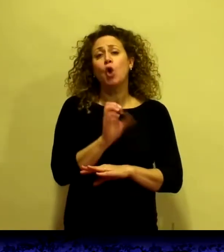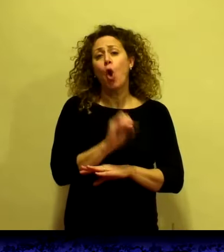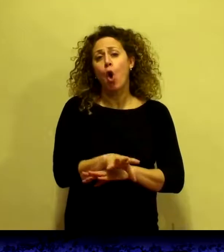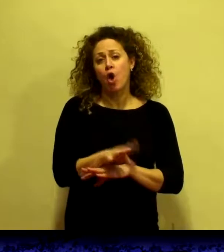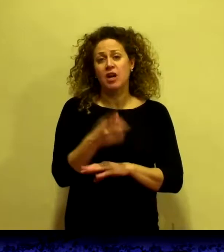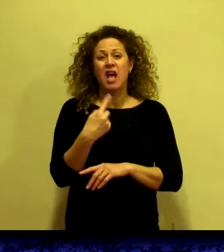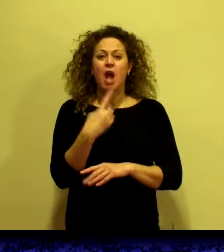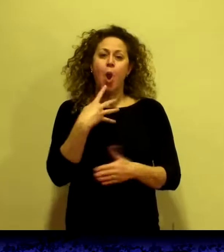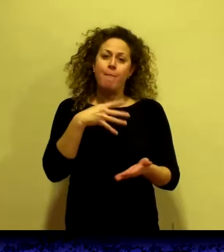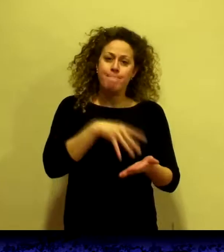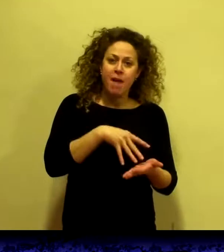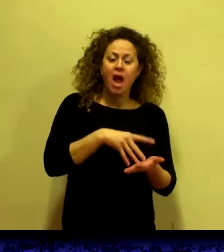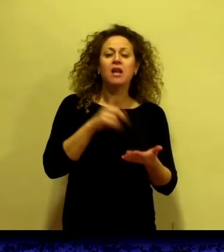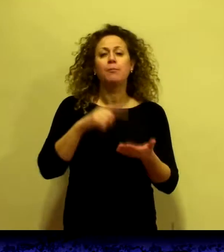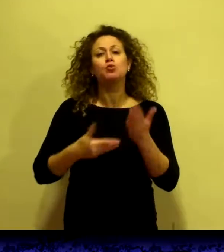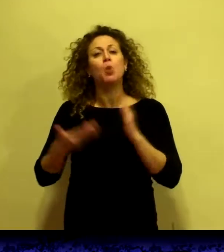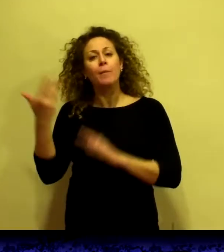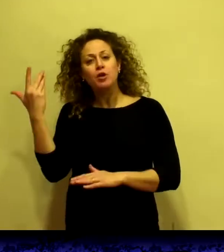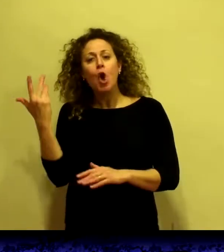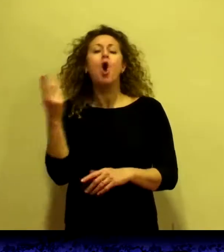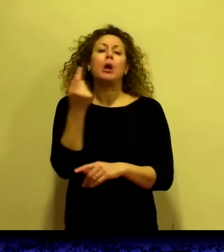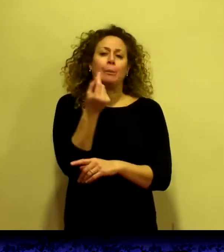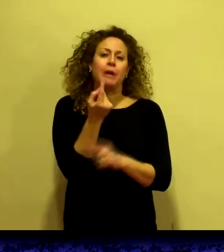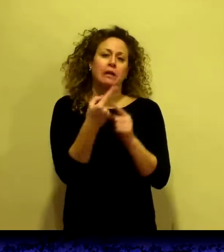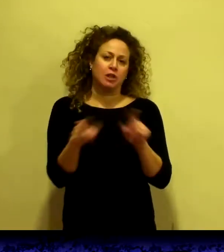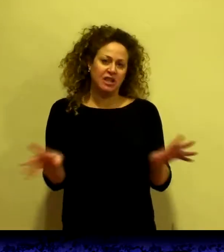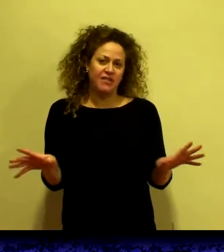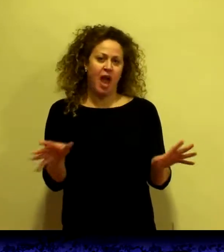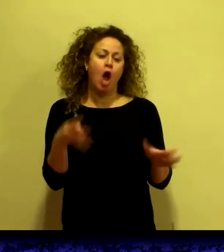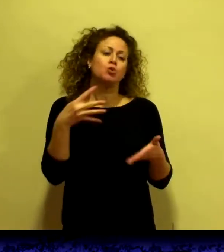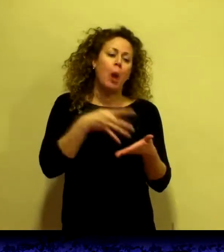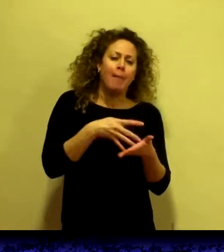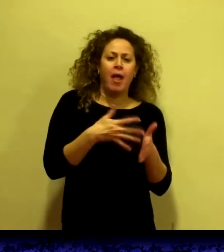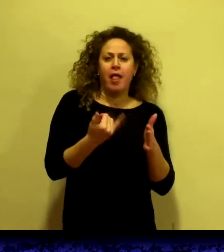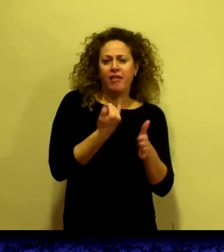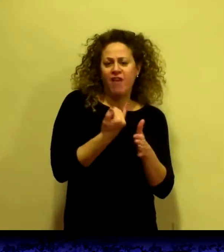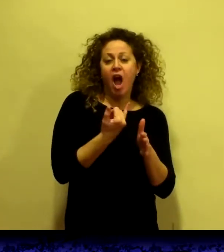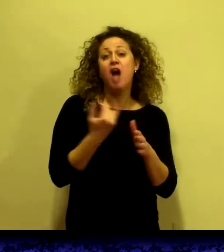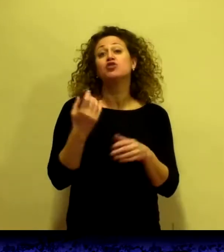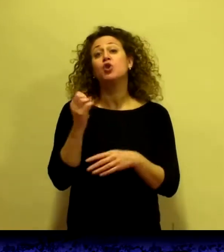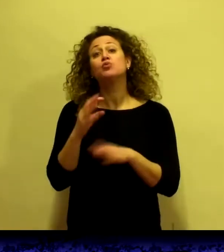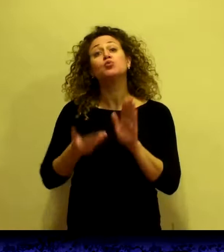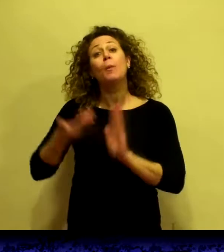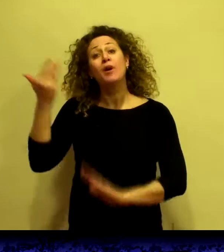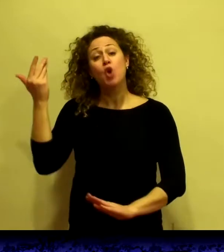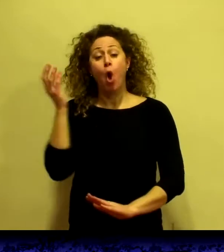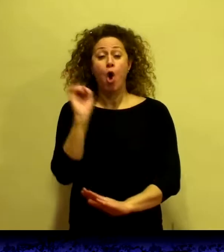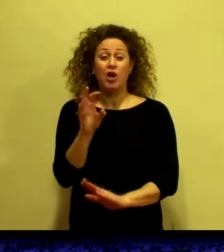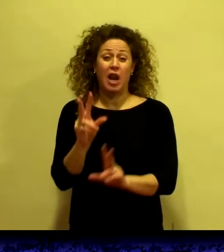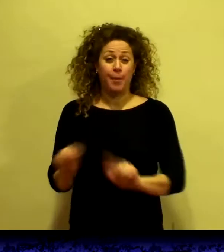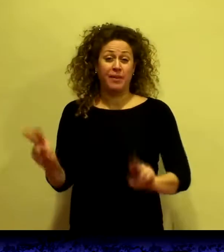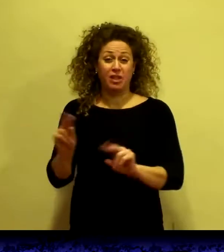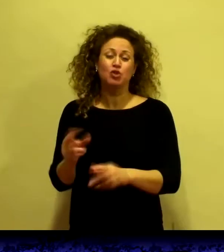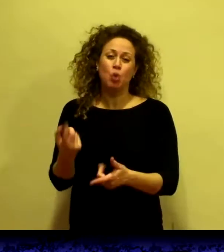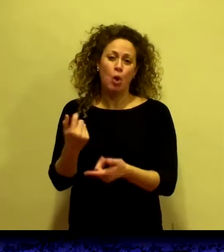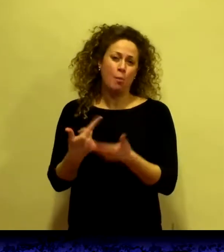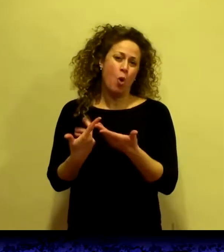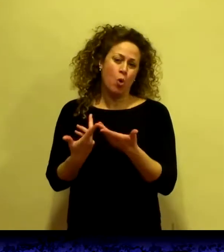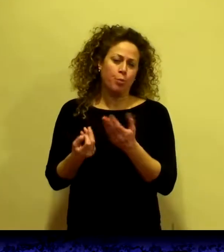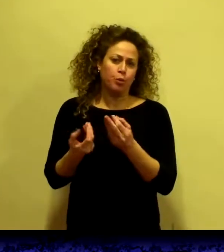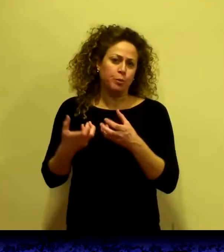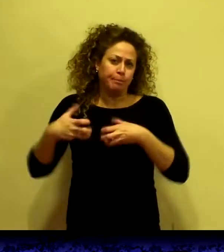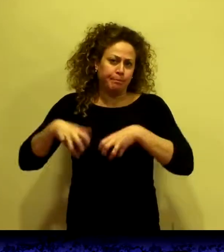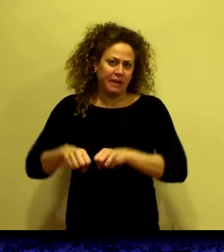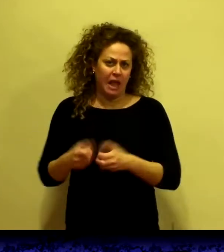Quelle delle superiori sono un pochino più care, ovviamente, un pochino più impegnative. diciamo che mediamente siamo